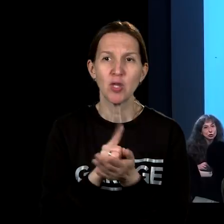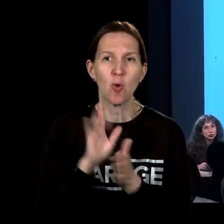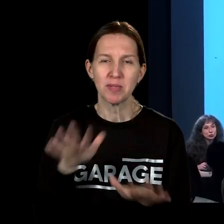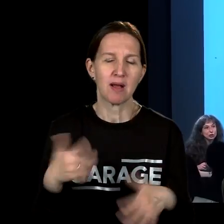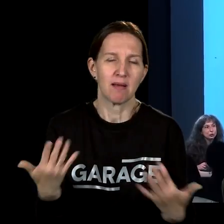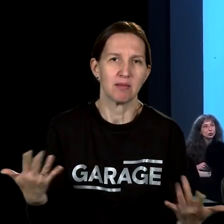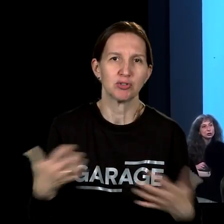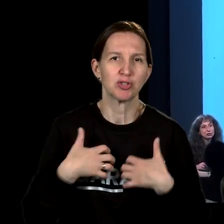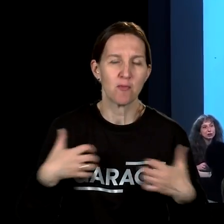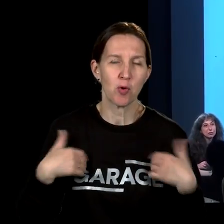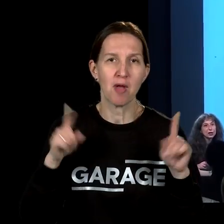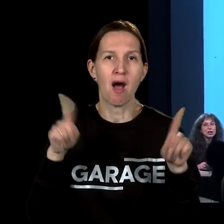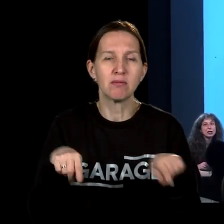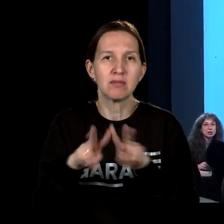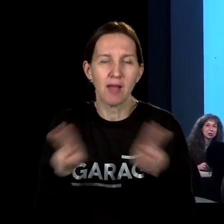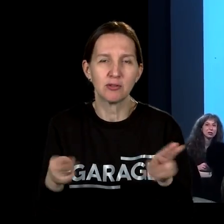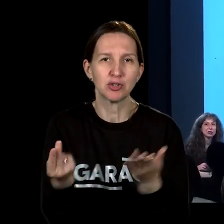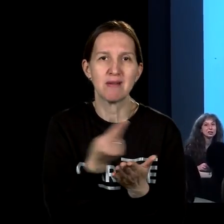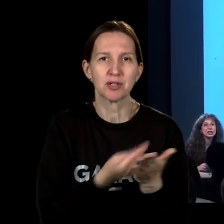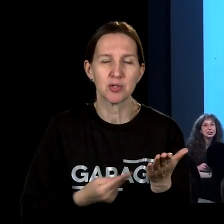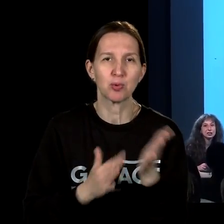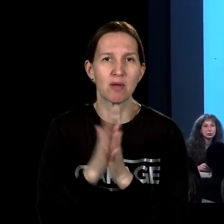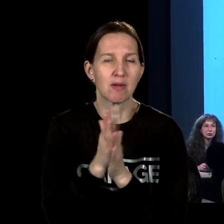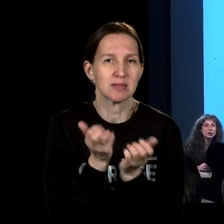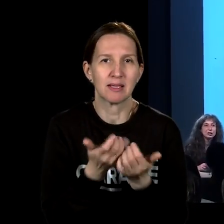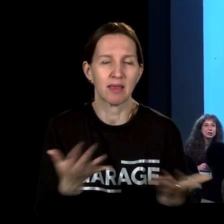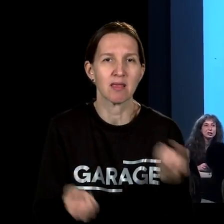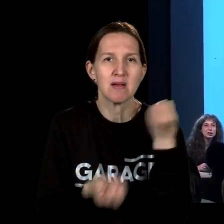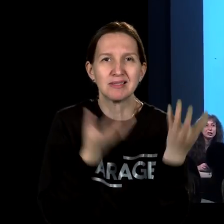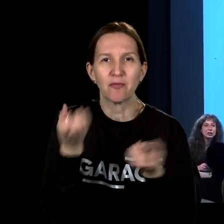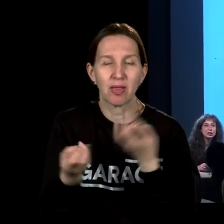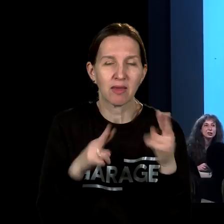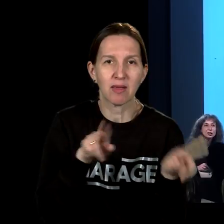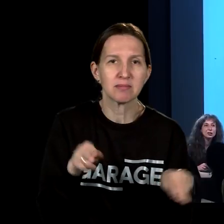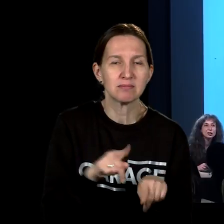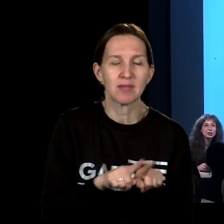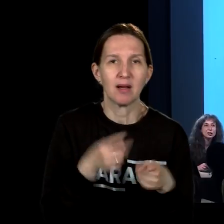живое существо, да, могут рисовать там растения, там, цветы.